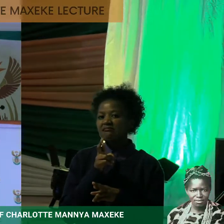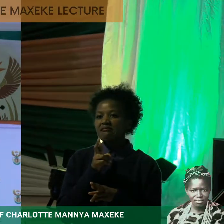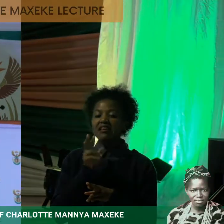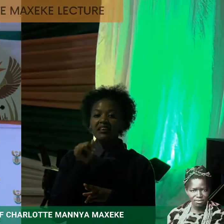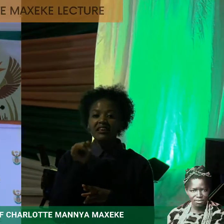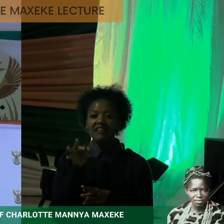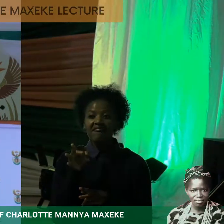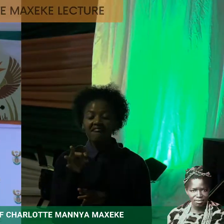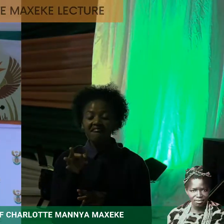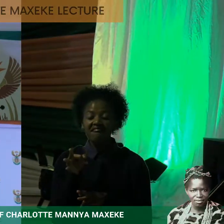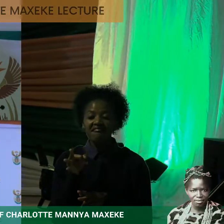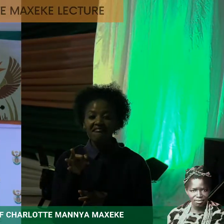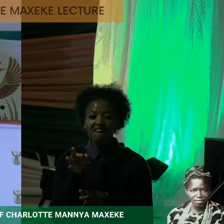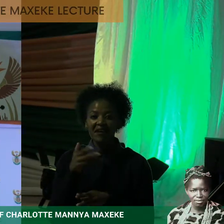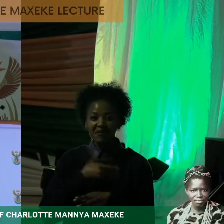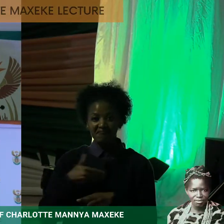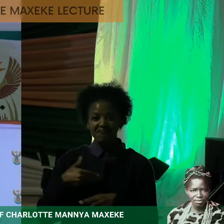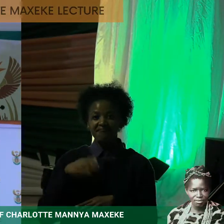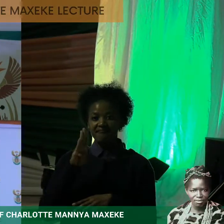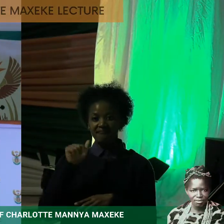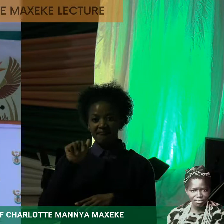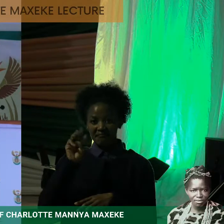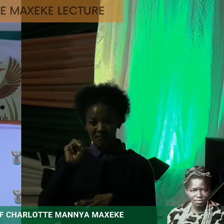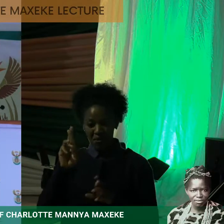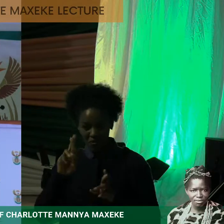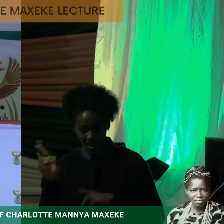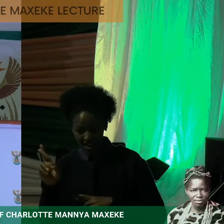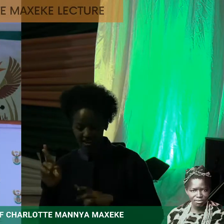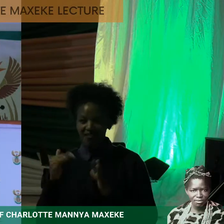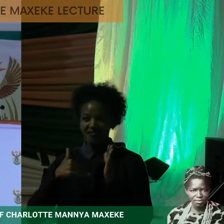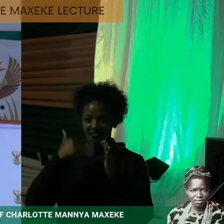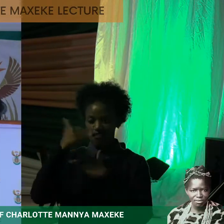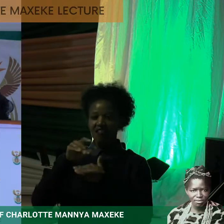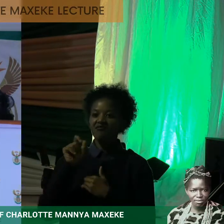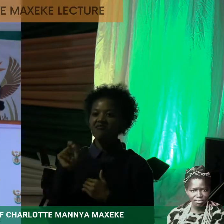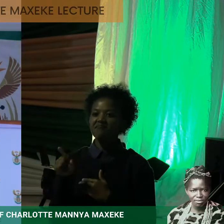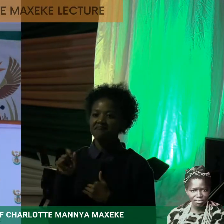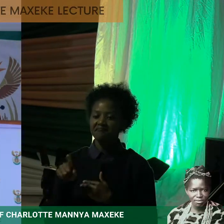kuredi umama ubhamu silandelise ngaye.